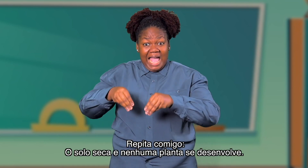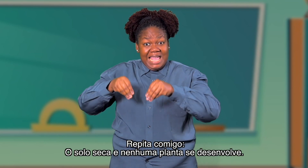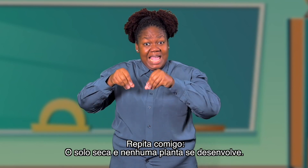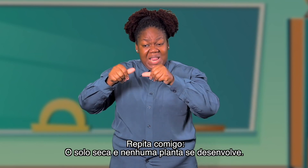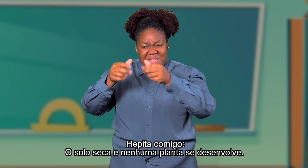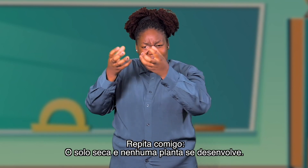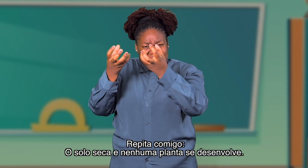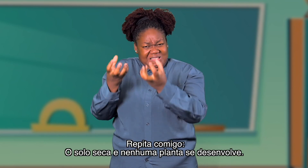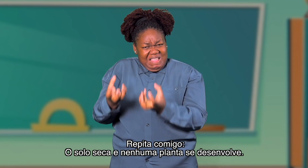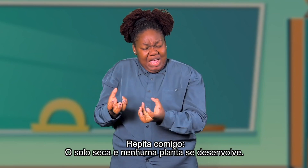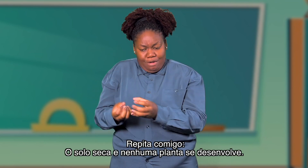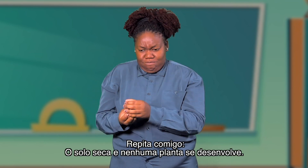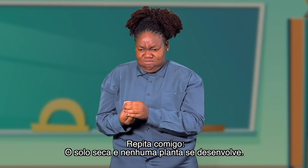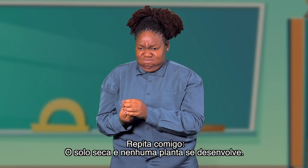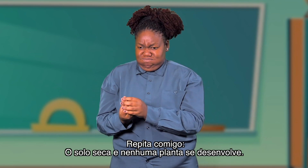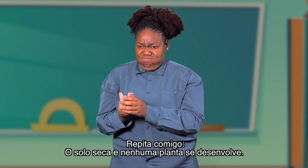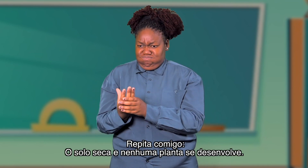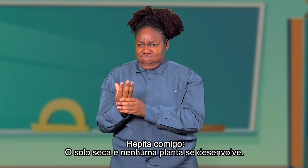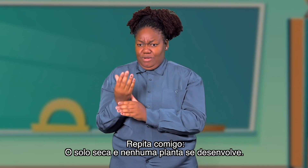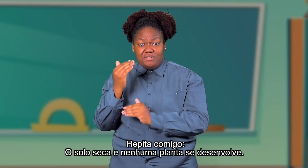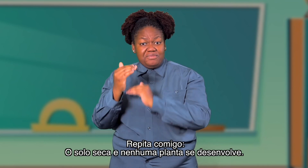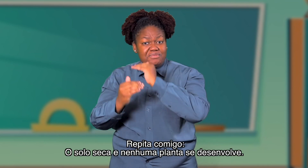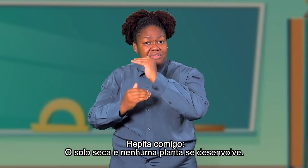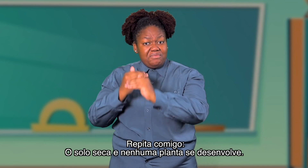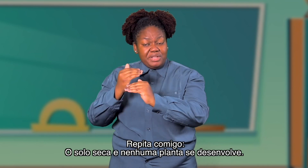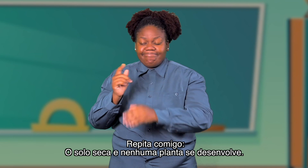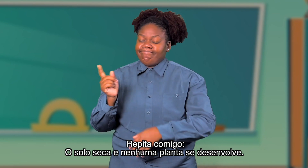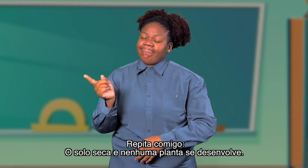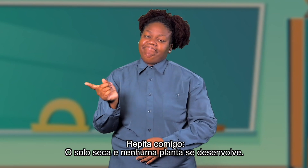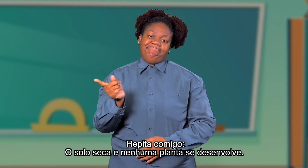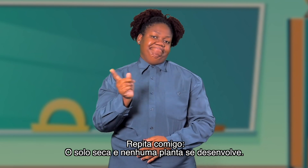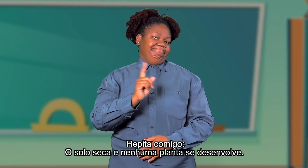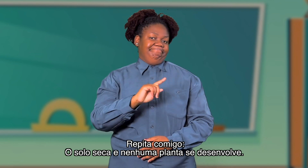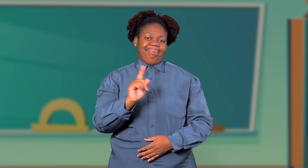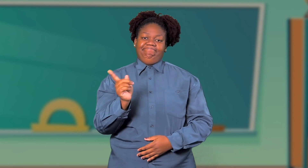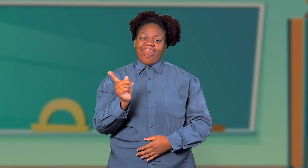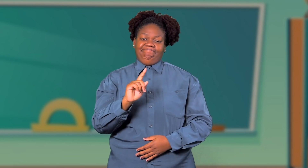Repita comigo. O solo seca e nenhuma planta se desenvolve.